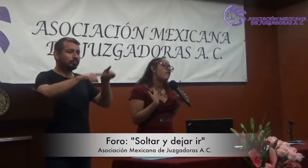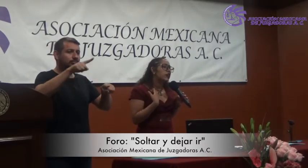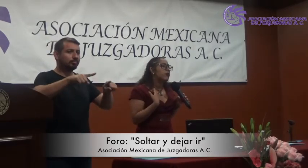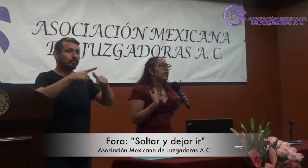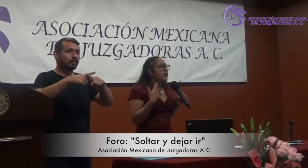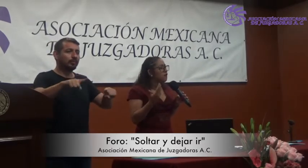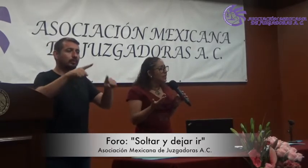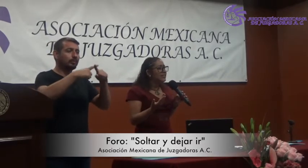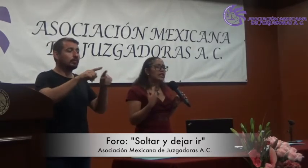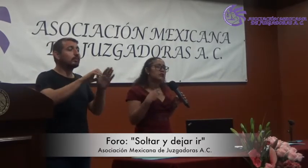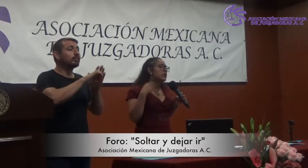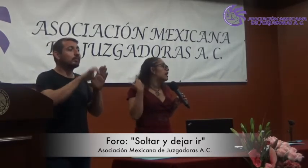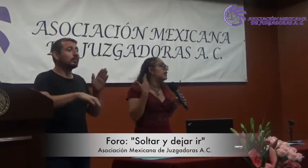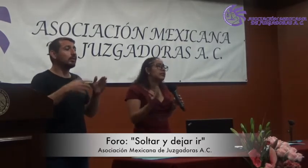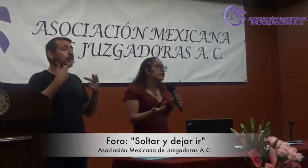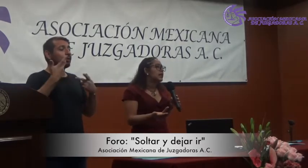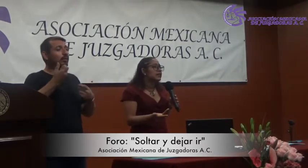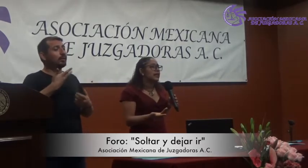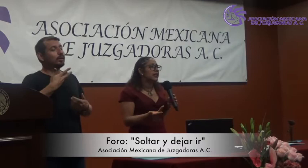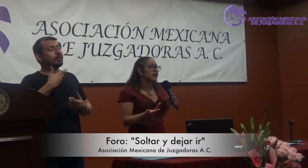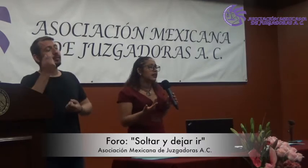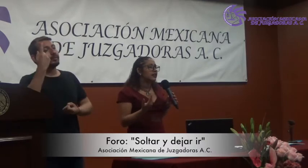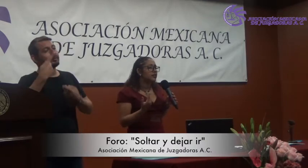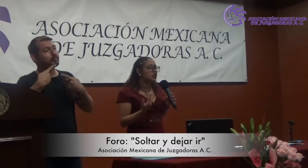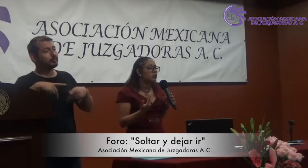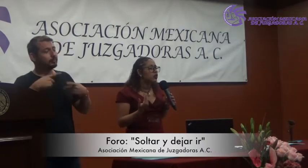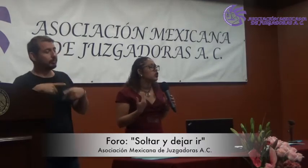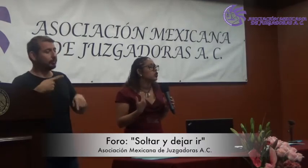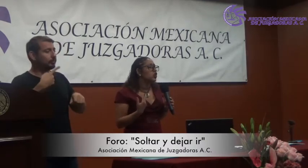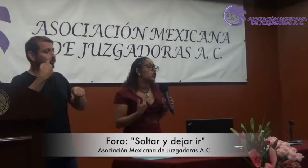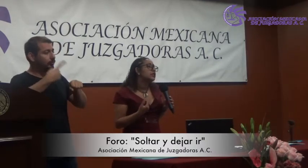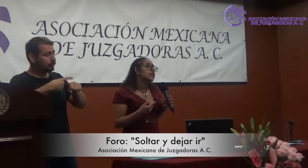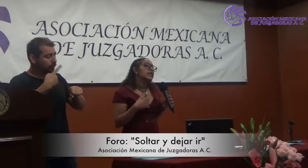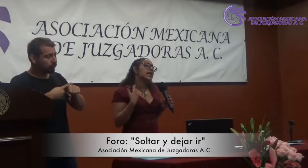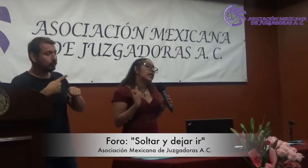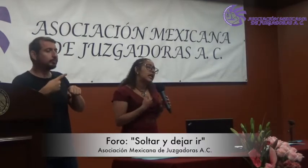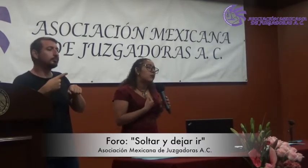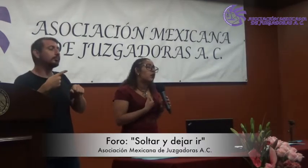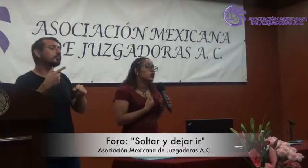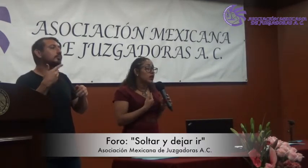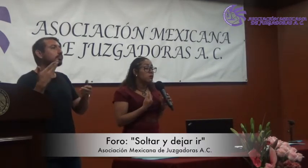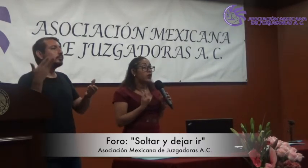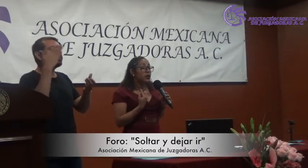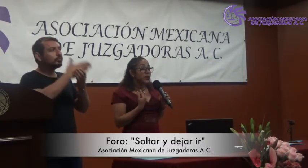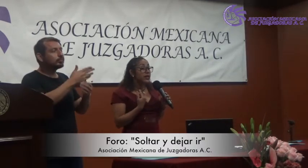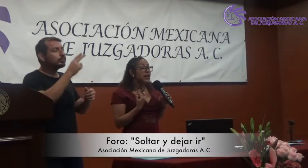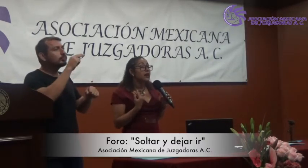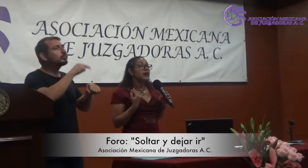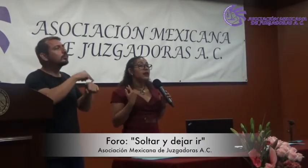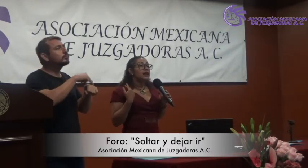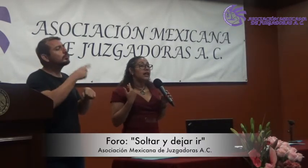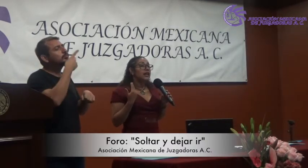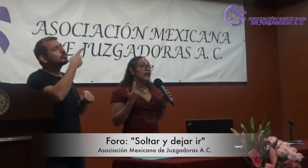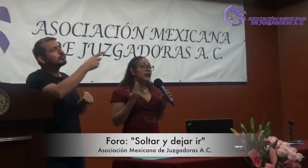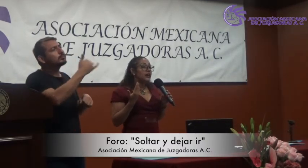tiene una enfermedad en fase terminal, que está ya dicho por los doctores, que le queda poco tiempo de